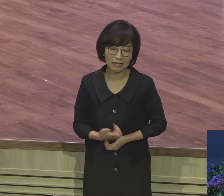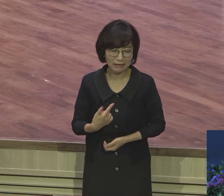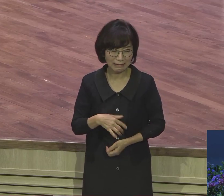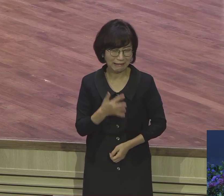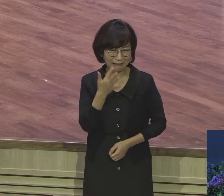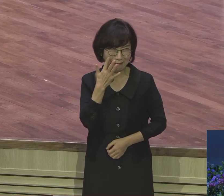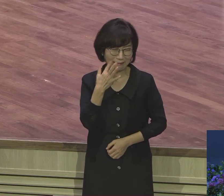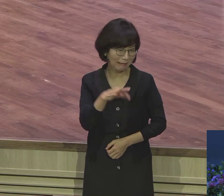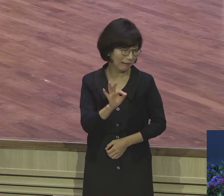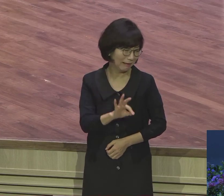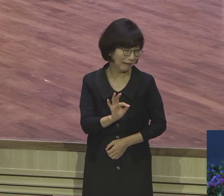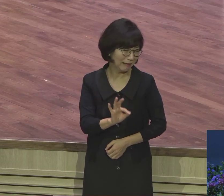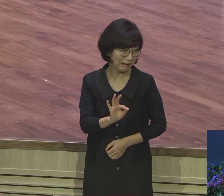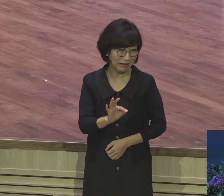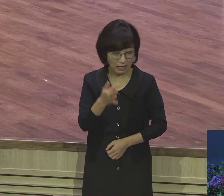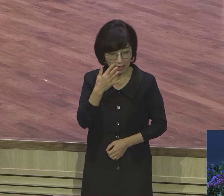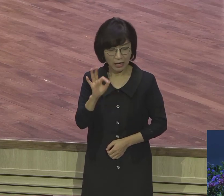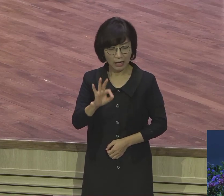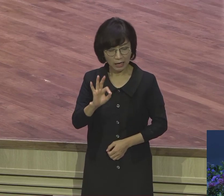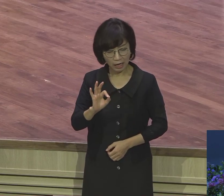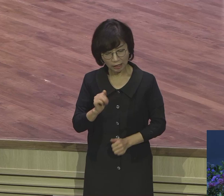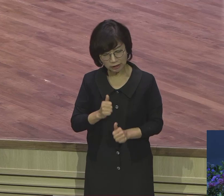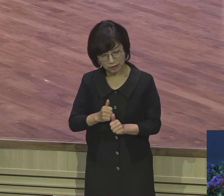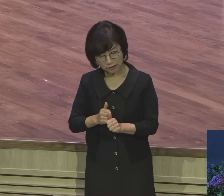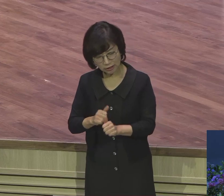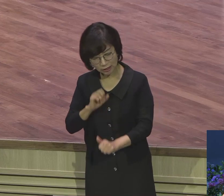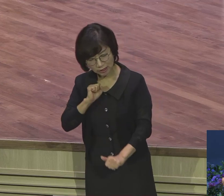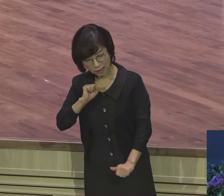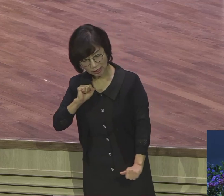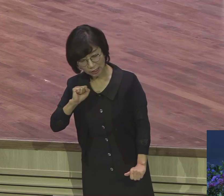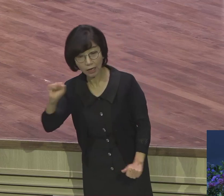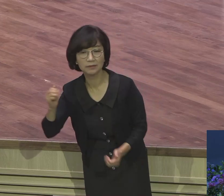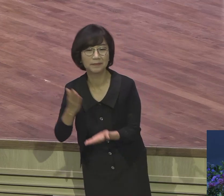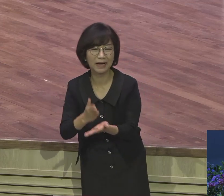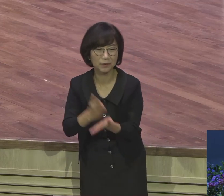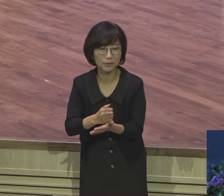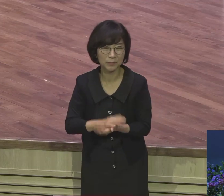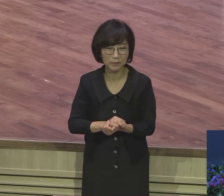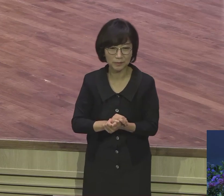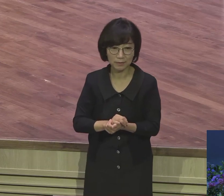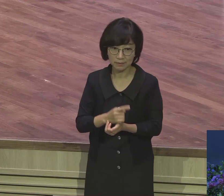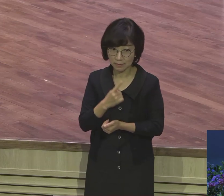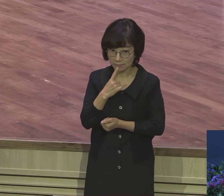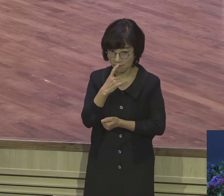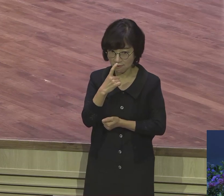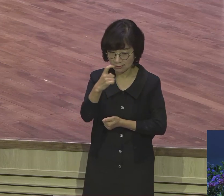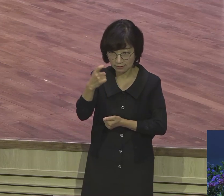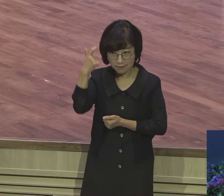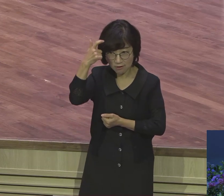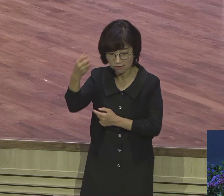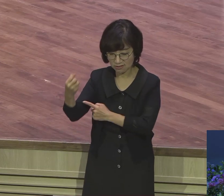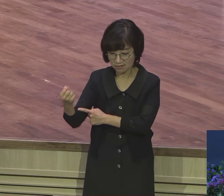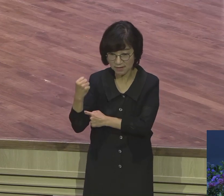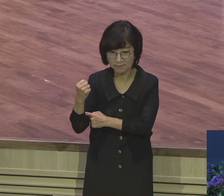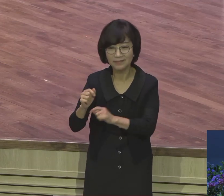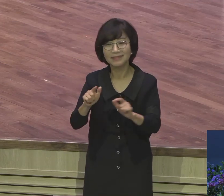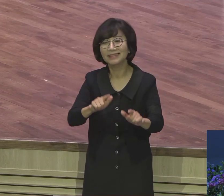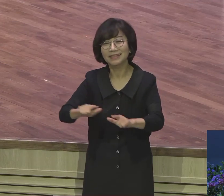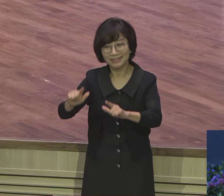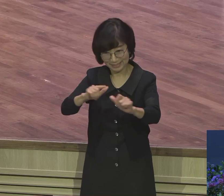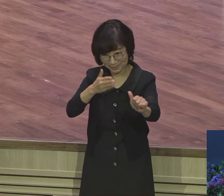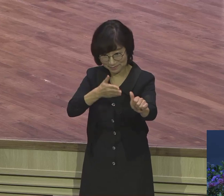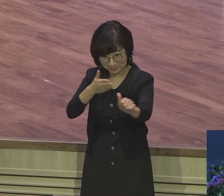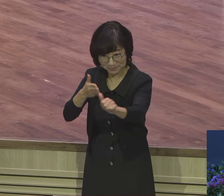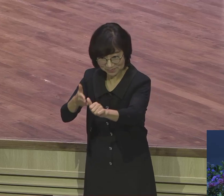매여가지고 쩔쩔쩔쩔 매다가 그렇게 인생 끝내지 말고 멋있게 본론의 영적 삶을 살아라. 사도 바울은